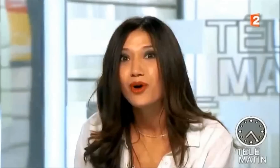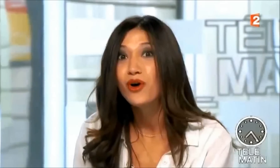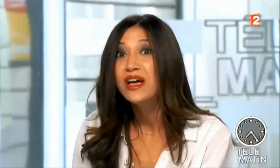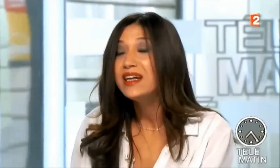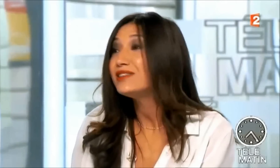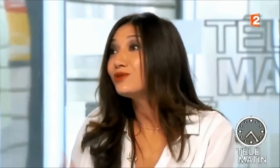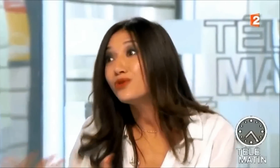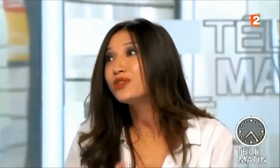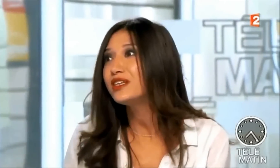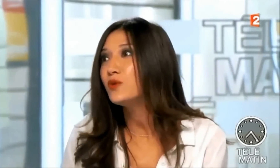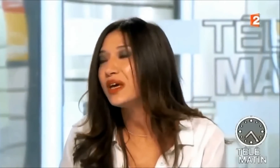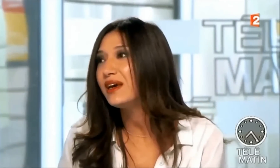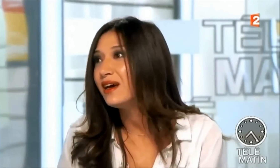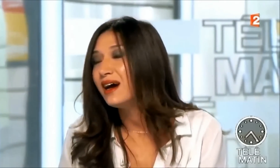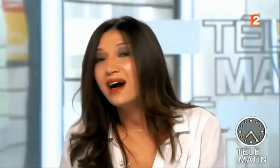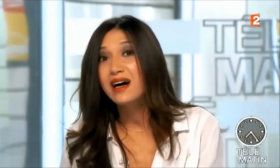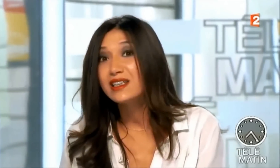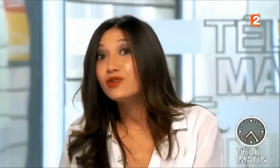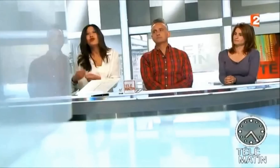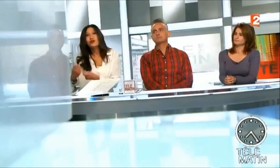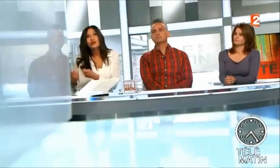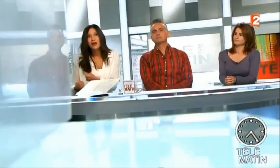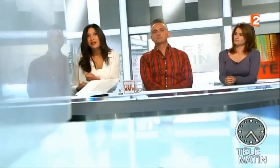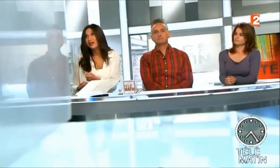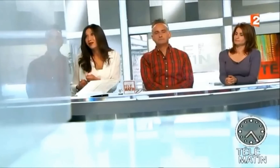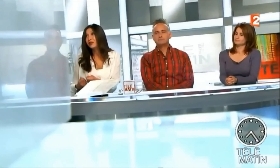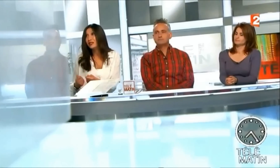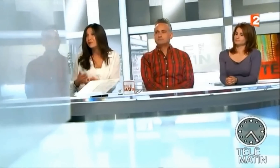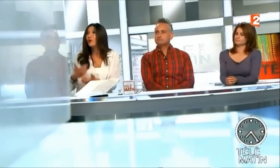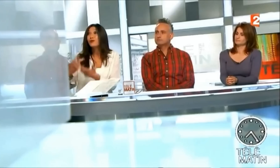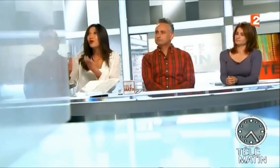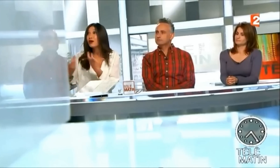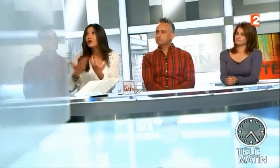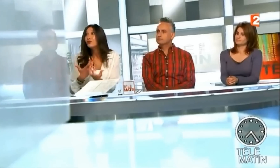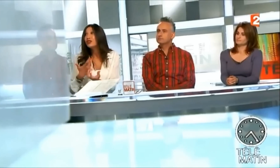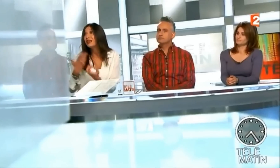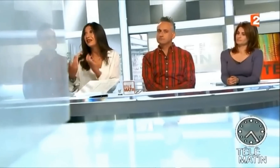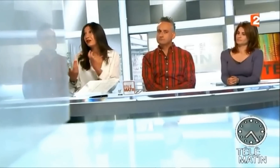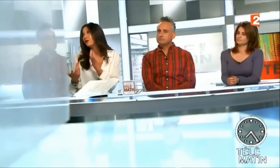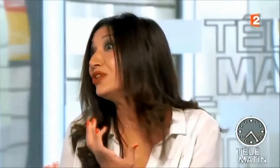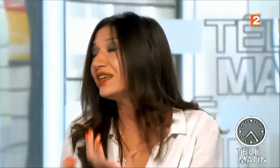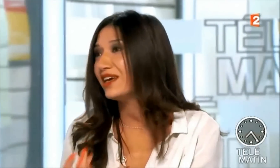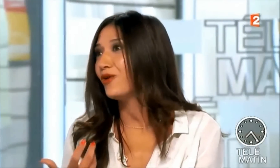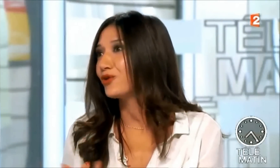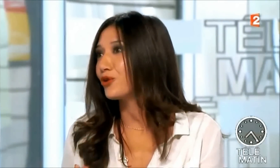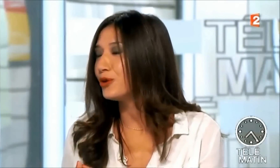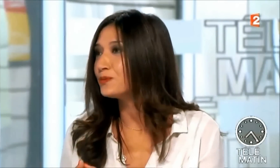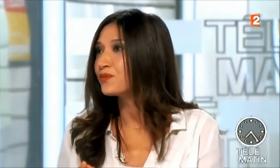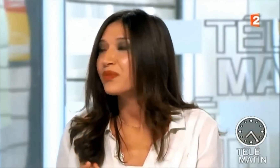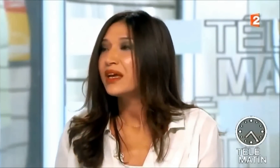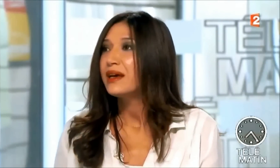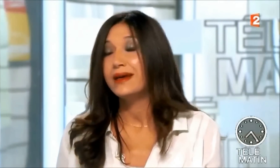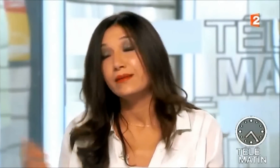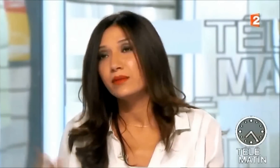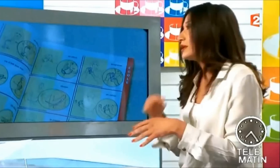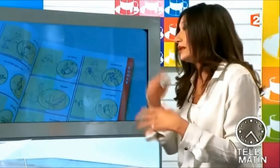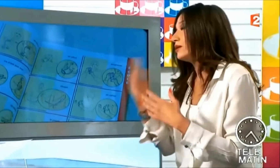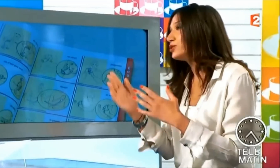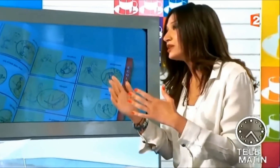discrètement, ils ont continué à se transmettre la langue des signes pour pouvoir communiquer entre eux. Et alors, je suis désolée,